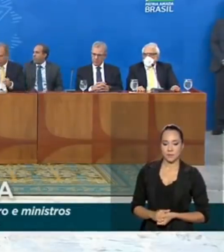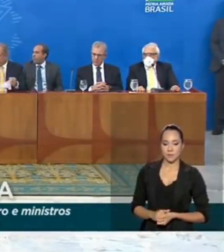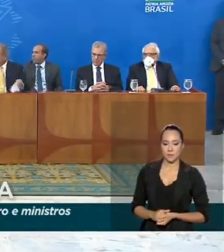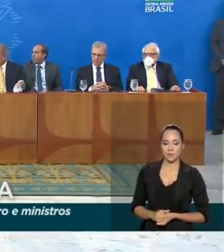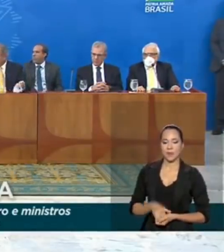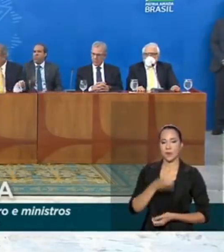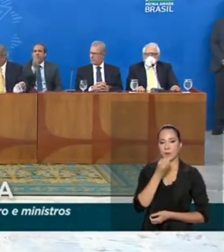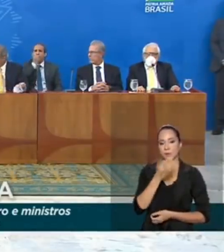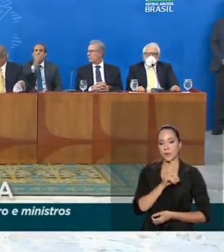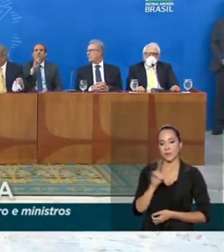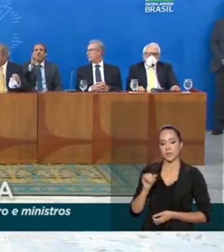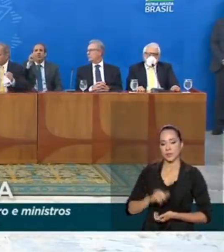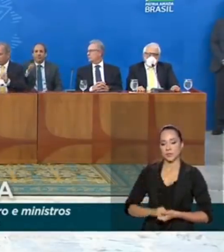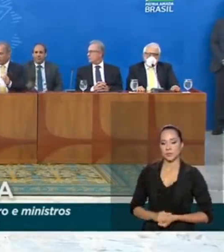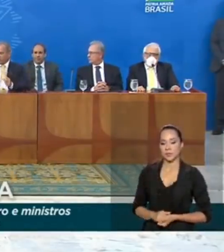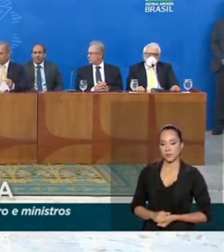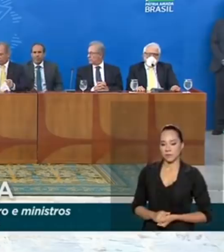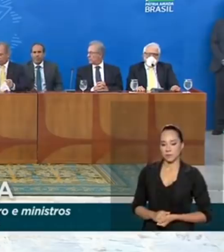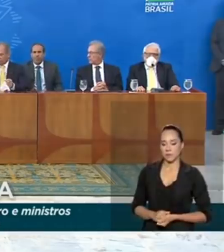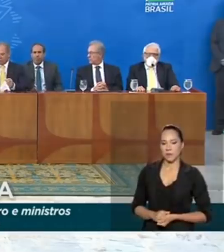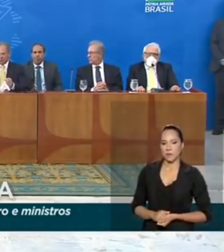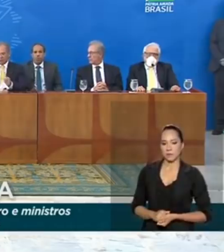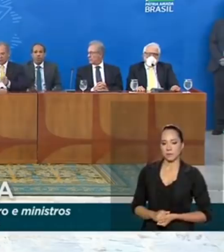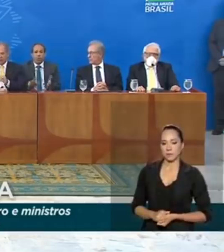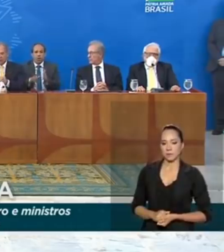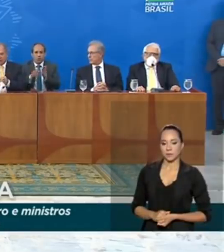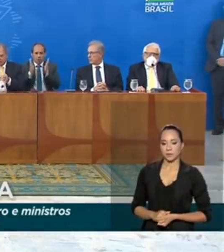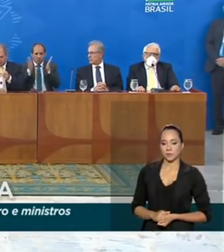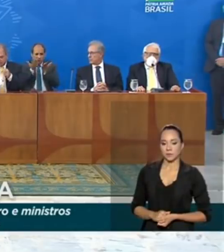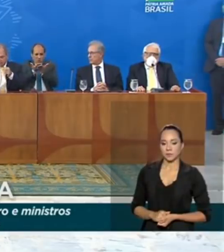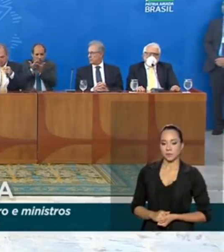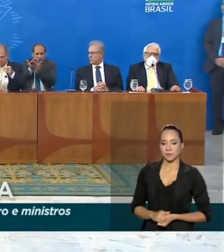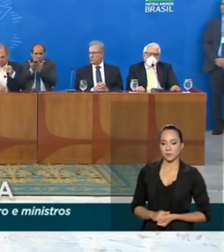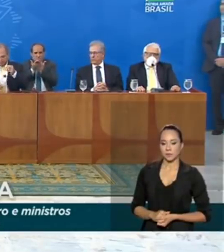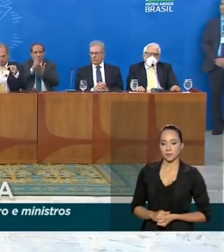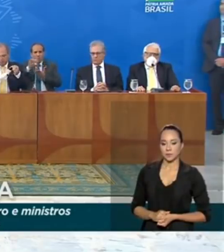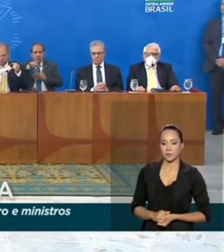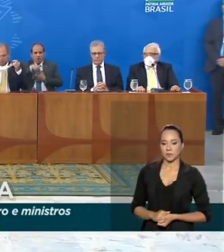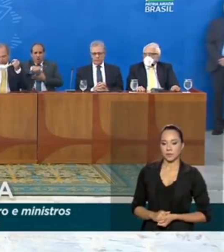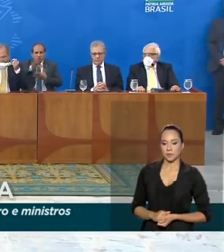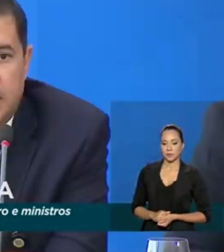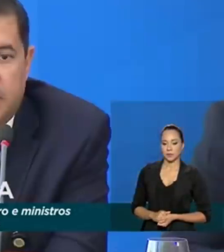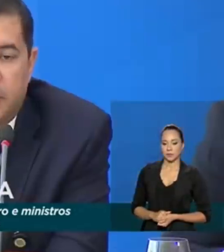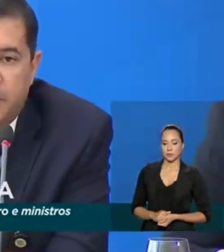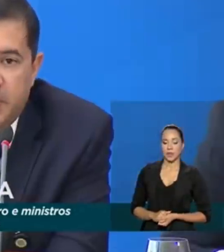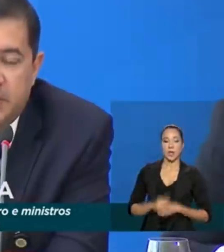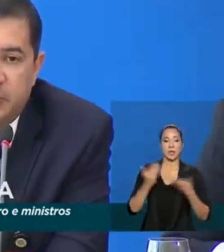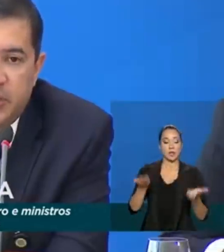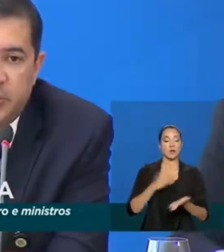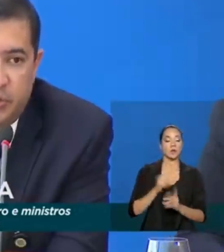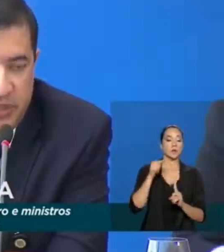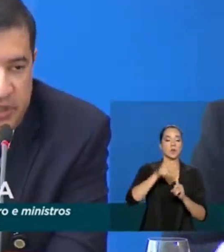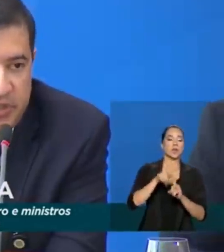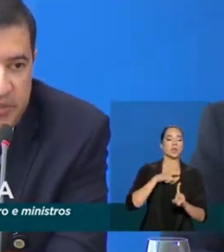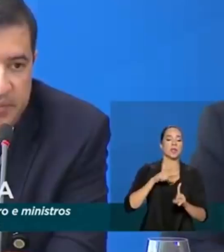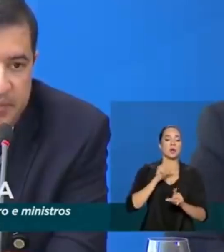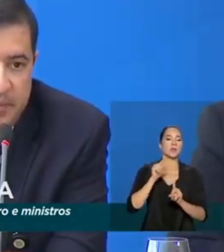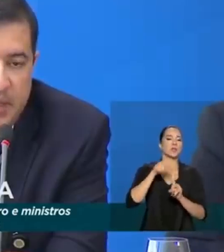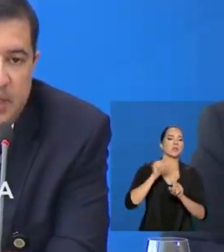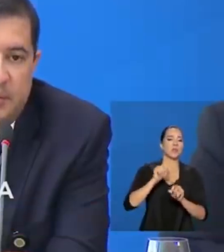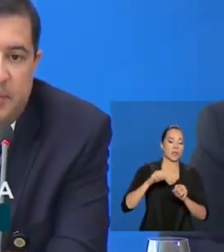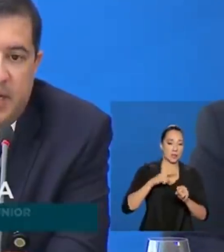Bom dia. Os estudos que serão levados a efeito têm por objetivo conferir segurança